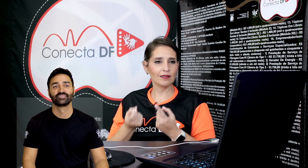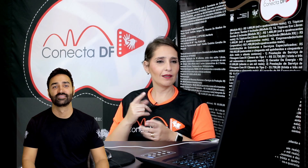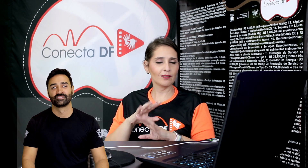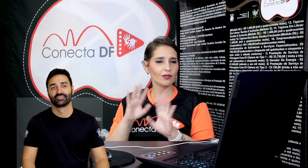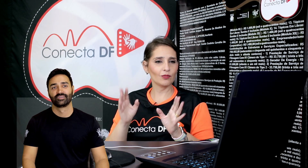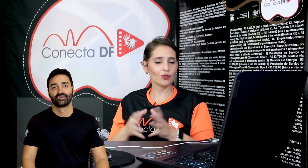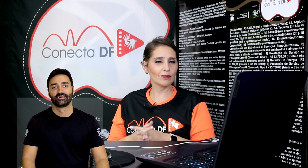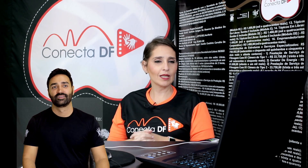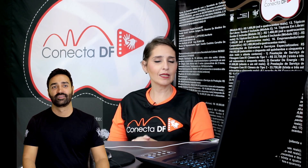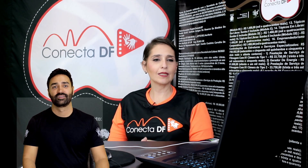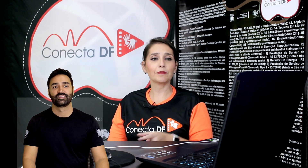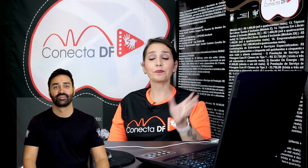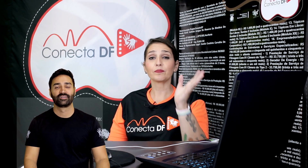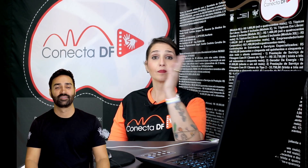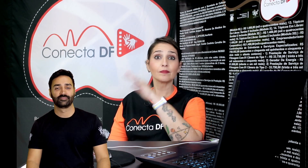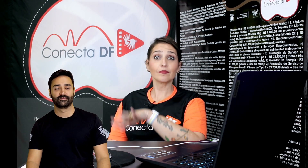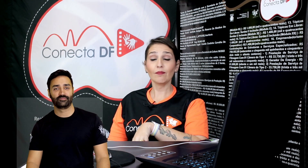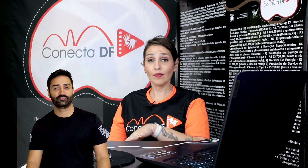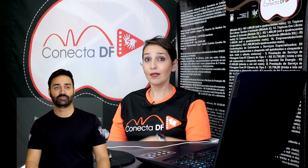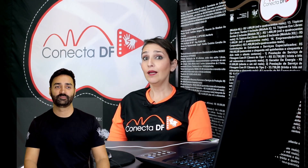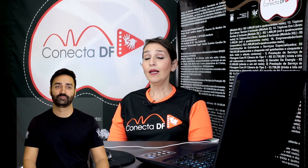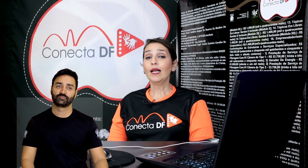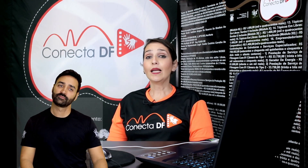pipoca, o outro eu esqueci.